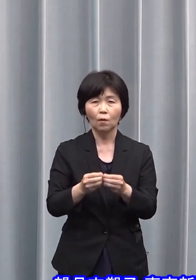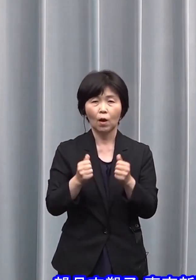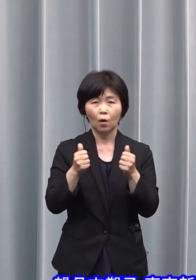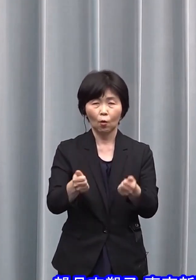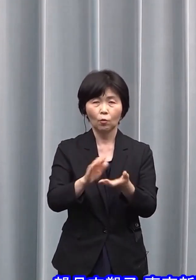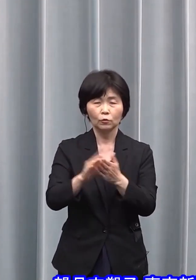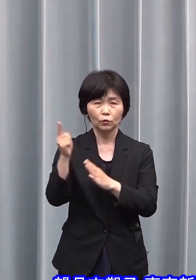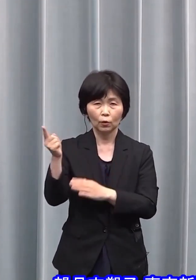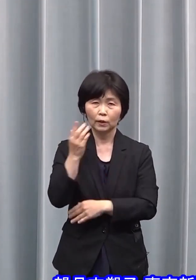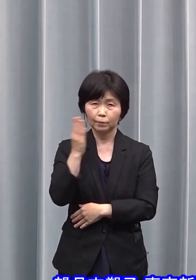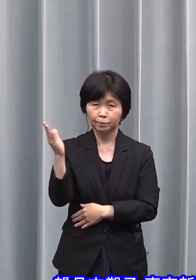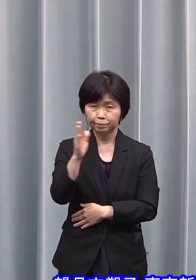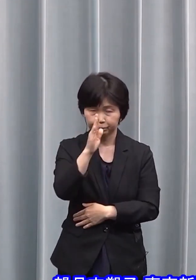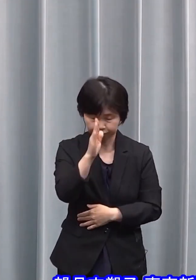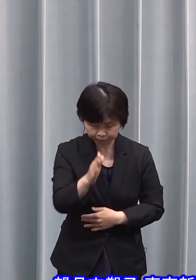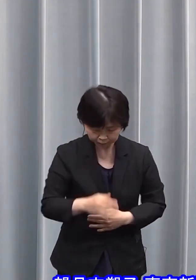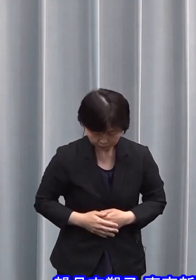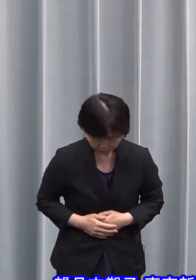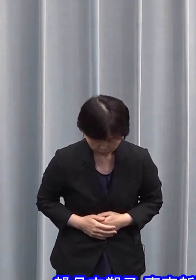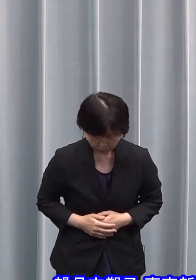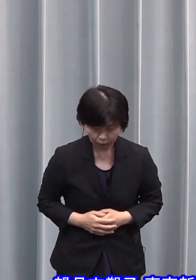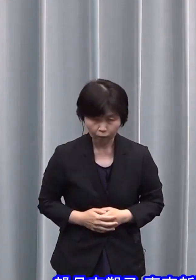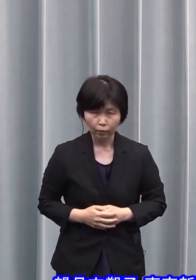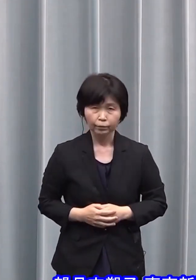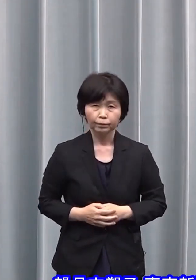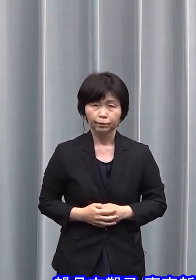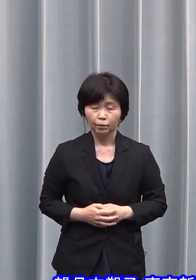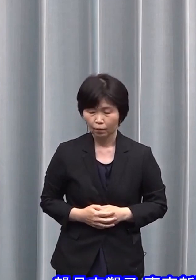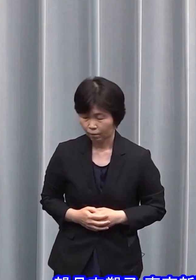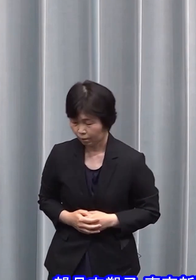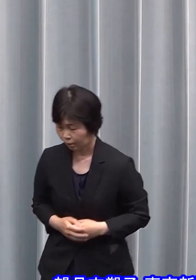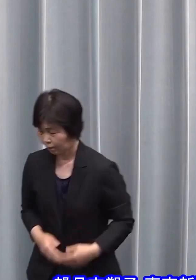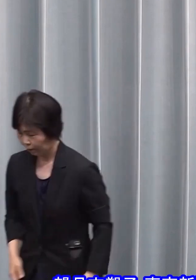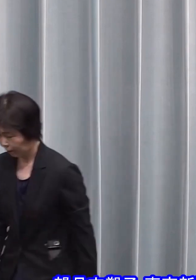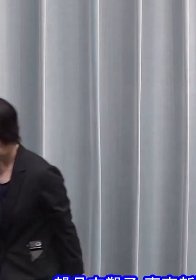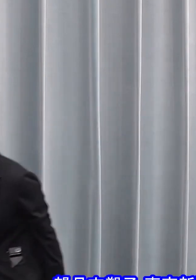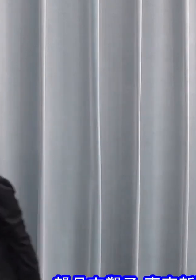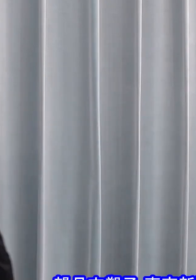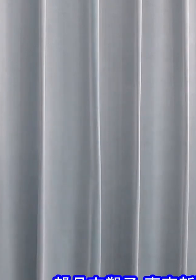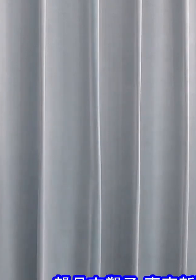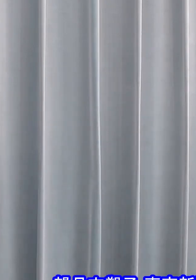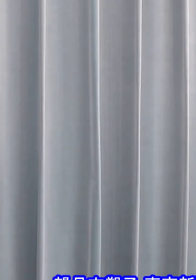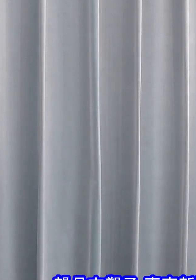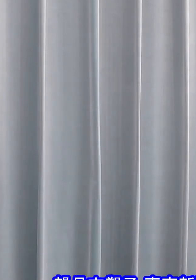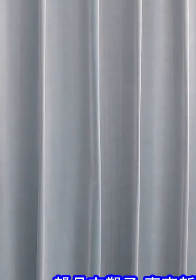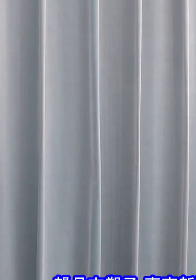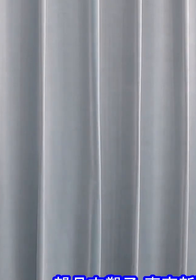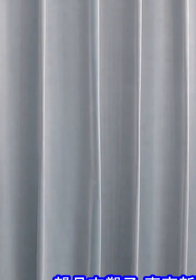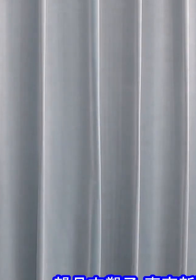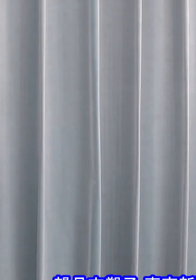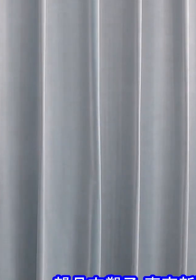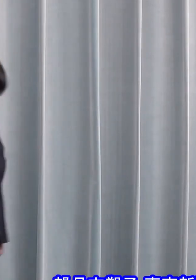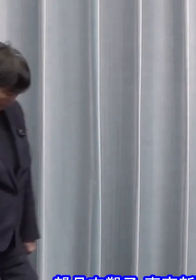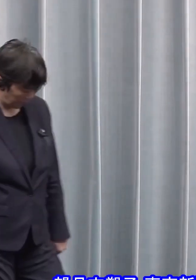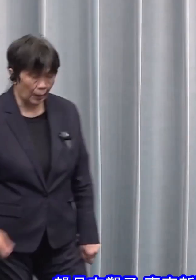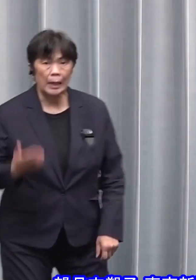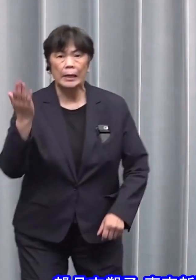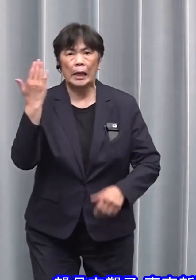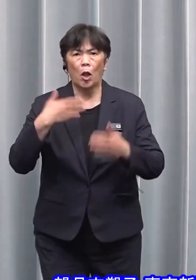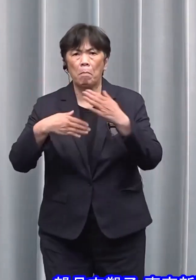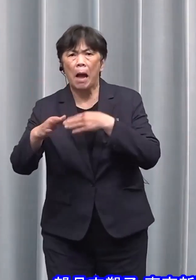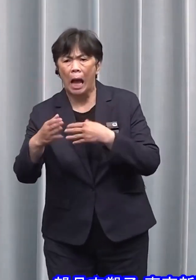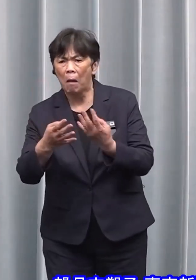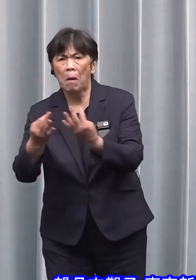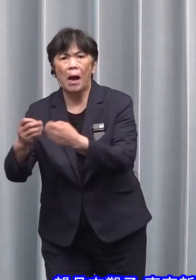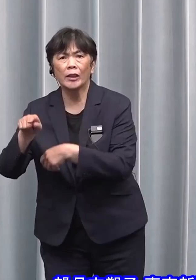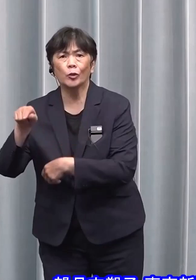ねをいただきたいと思います。関連ですか。 もう一個関連です、すいません。先ほど、まあ、逃亡者が相次いでいる